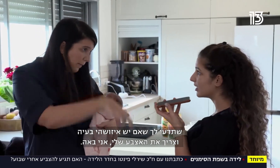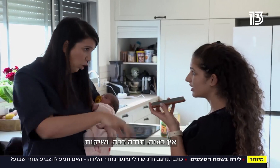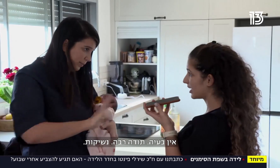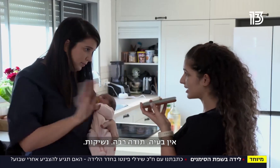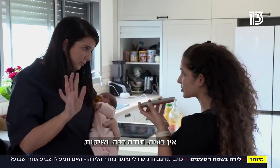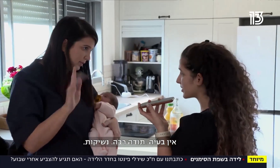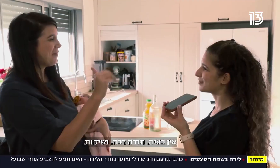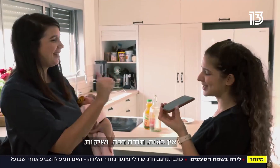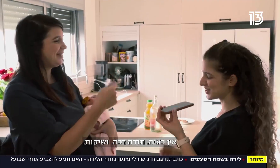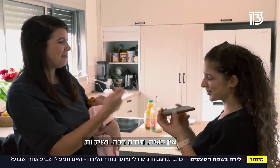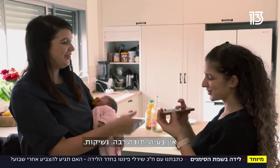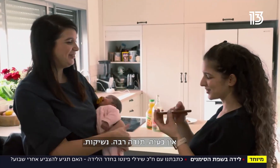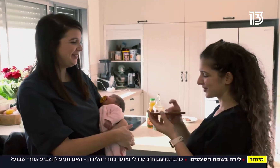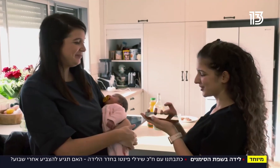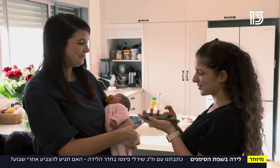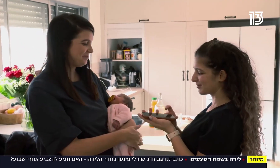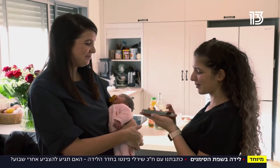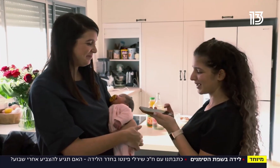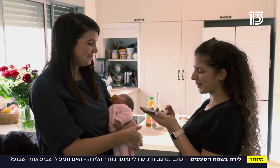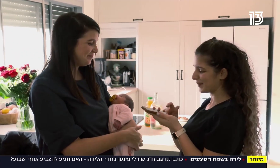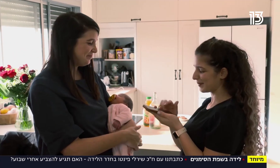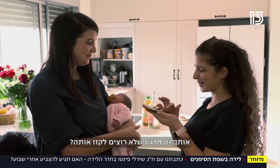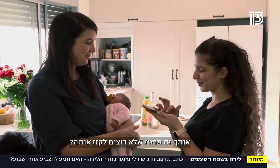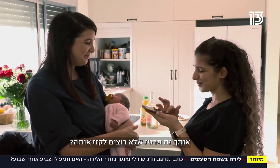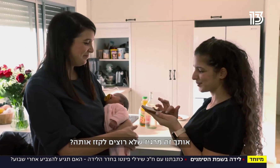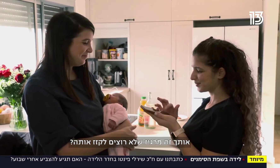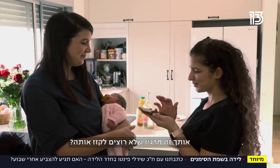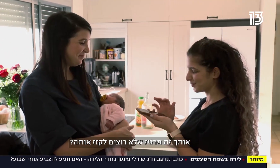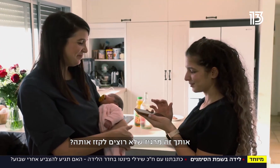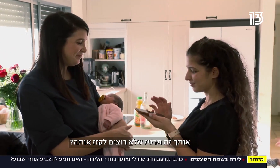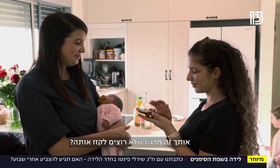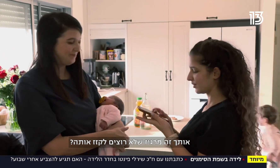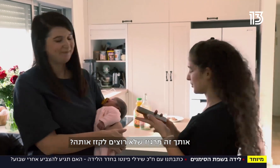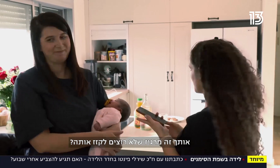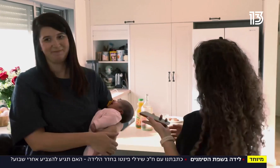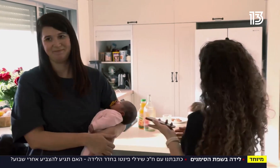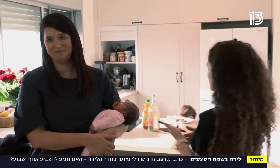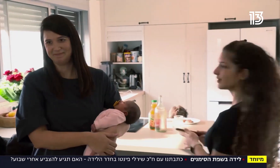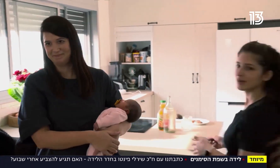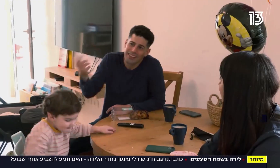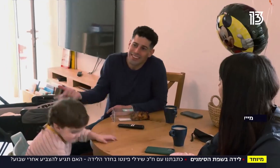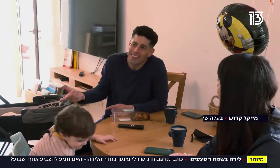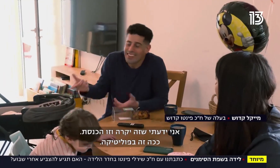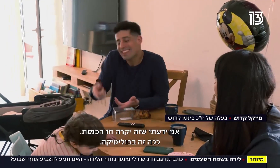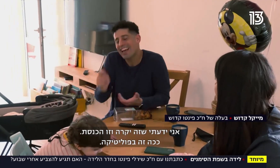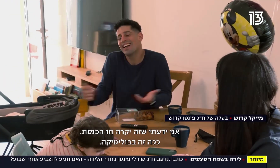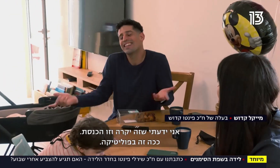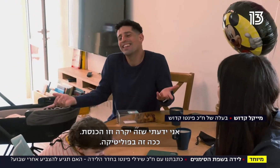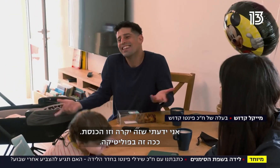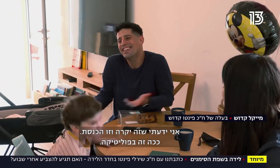אין בעיה, תודה רבה, נשיקות. אותך זה מרגיז שלא רוצים לקזז אותה? אני ידעתי שזה יקרה,